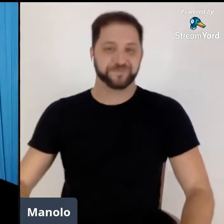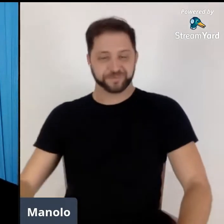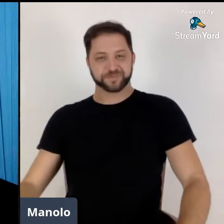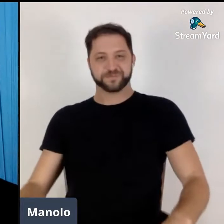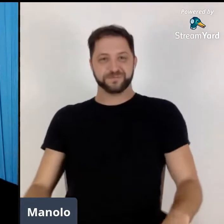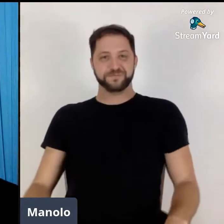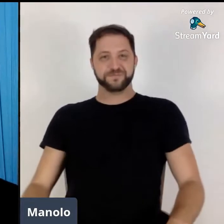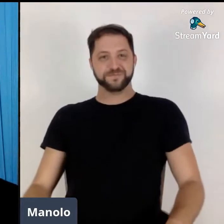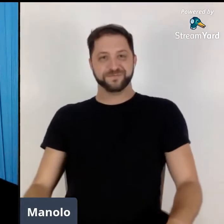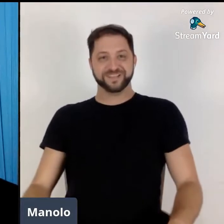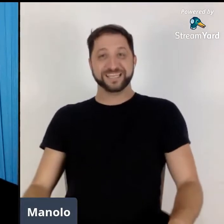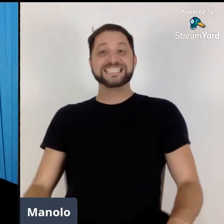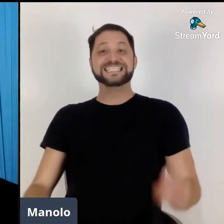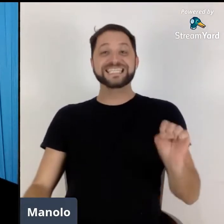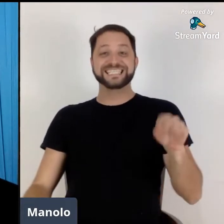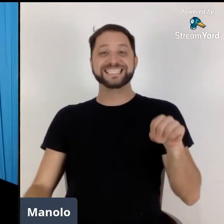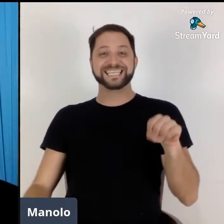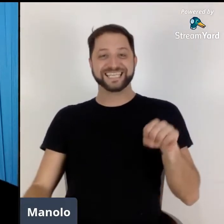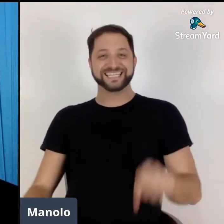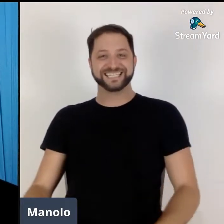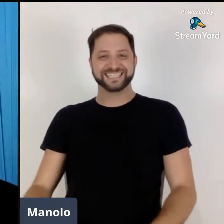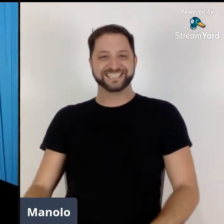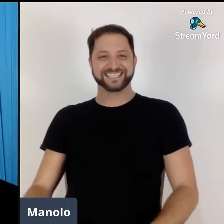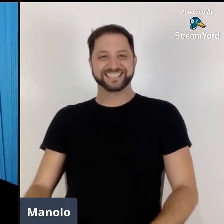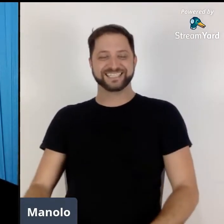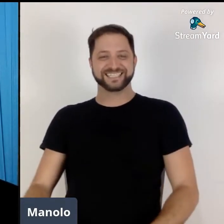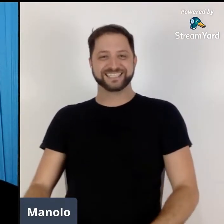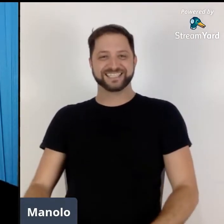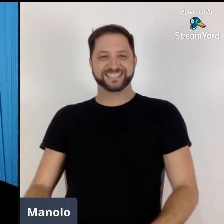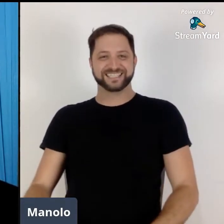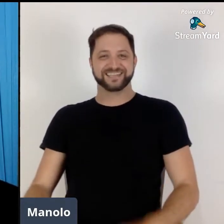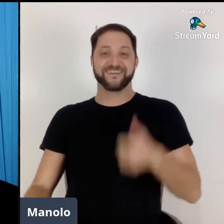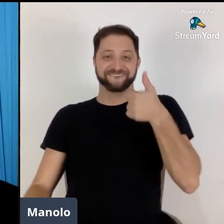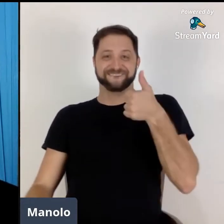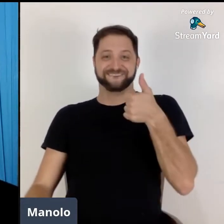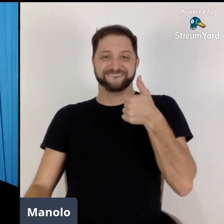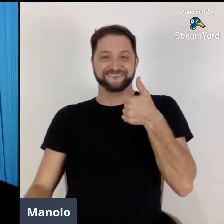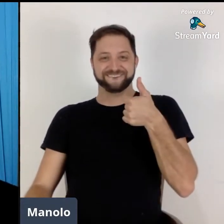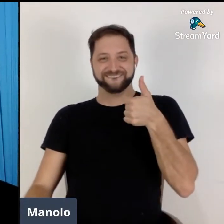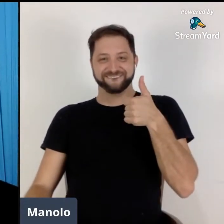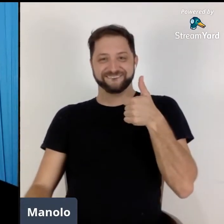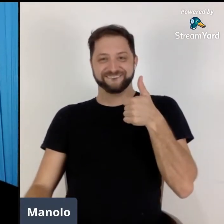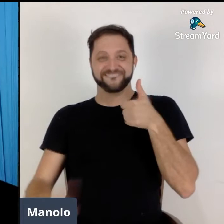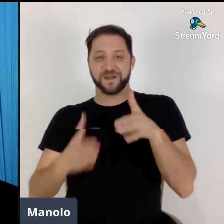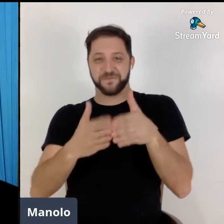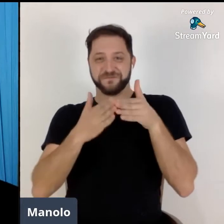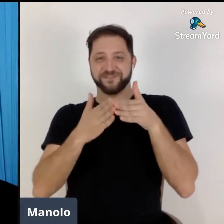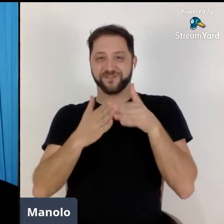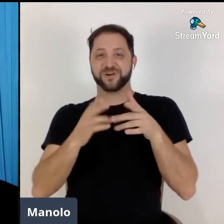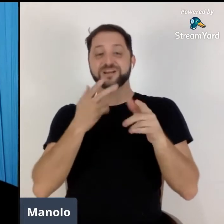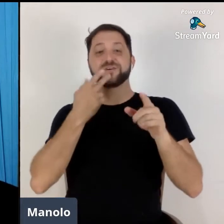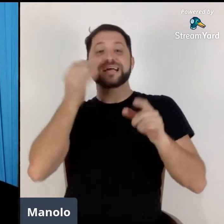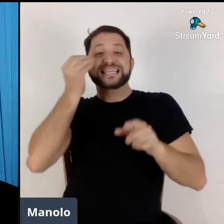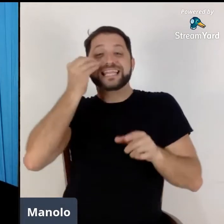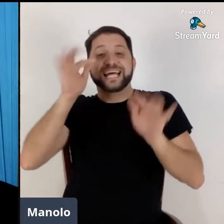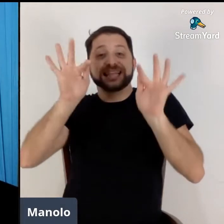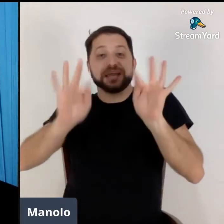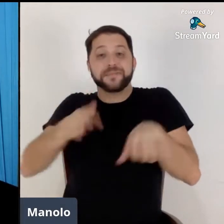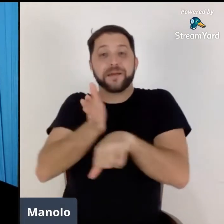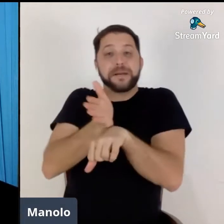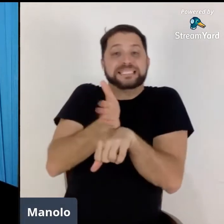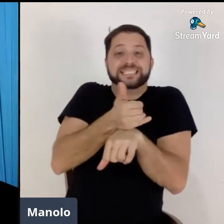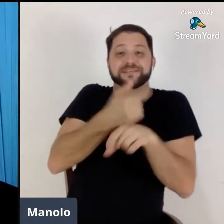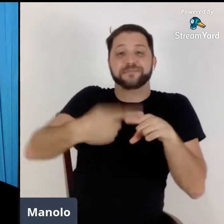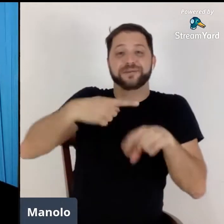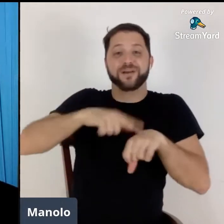Você tem uma live ainda pela frente, 8 horas. Eu vou tentar encerrar mais cedo, tá? Para você poder ficar livre e descansar um pouquinho a